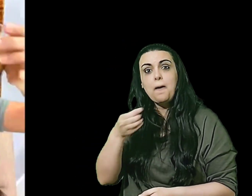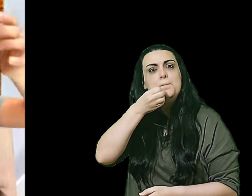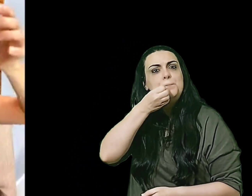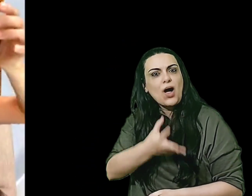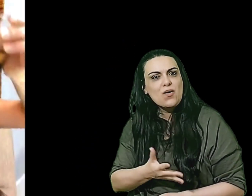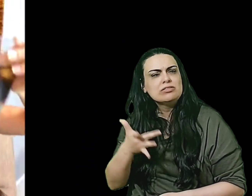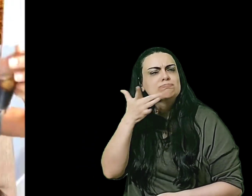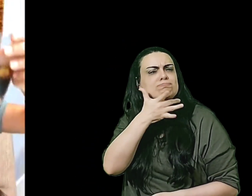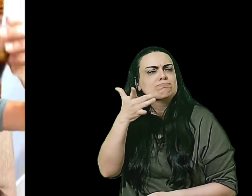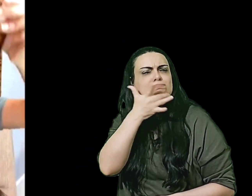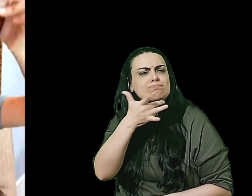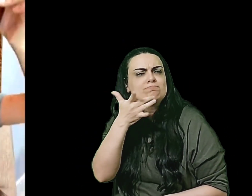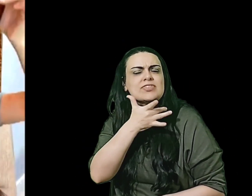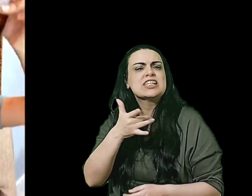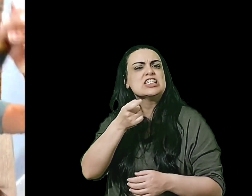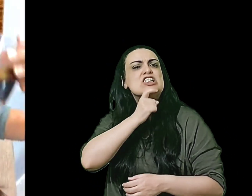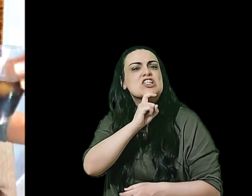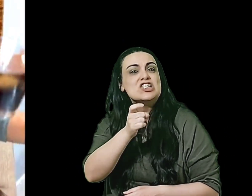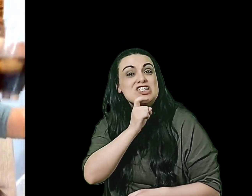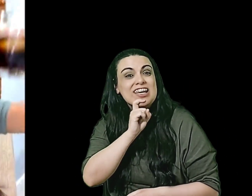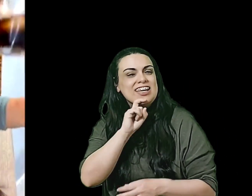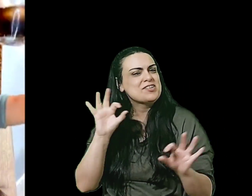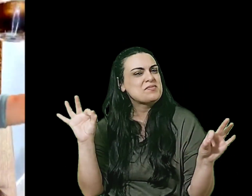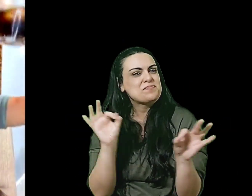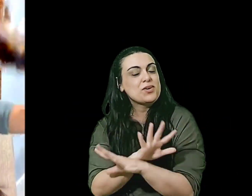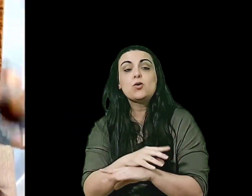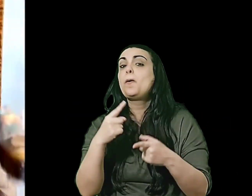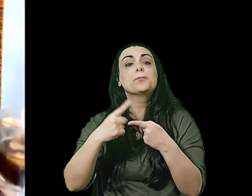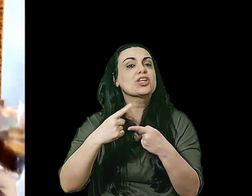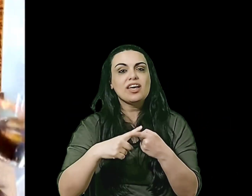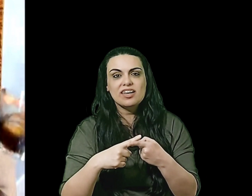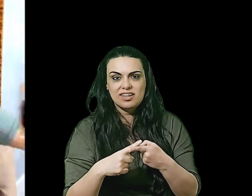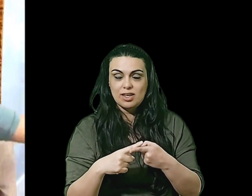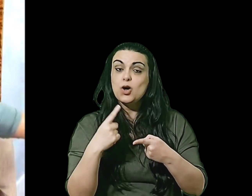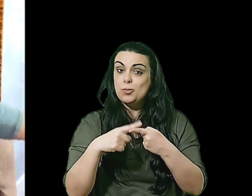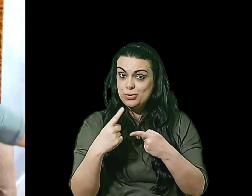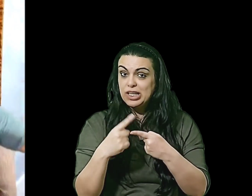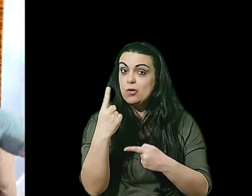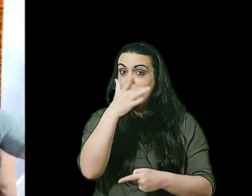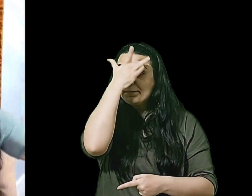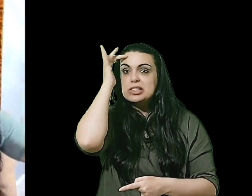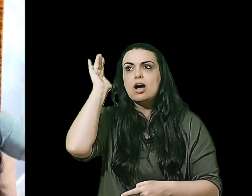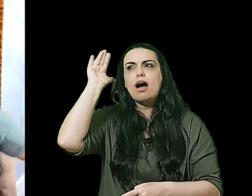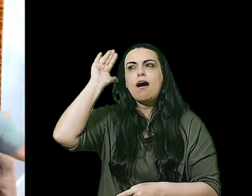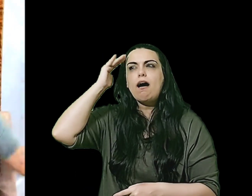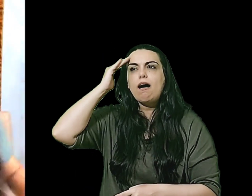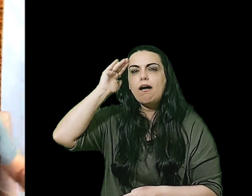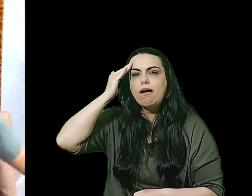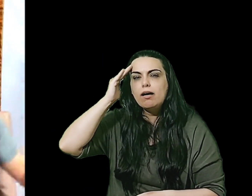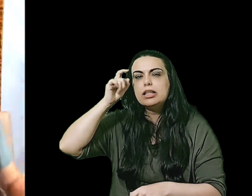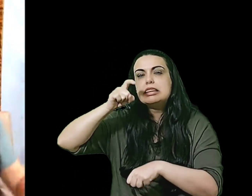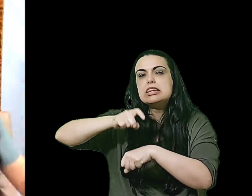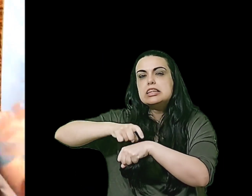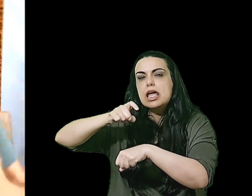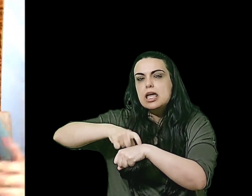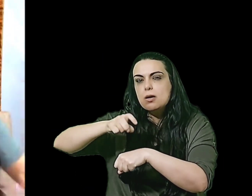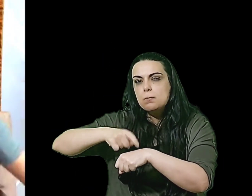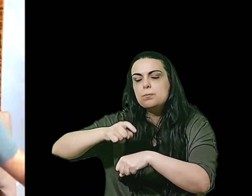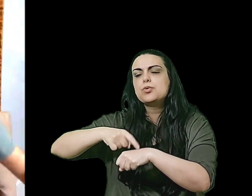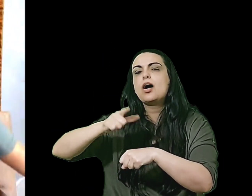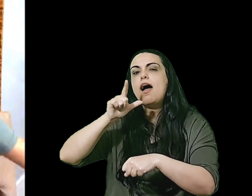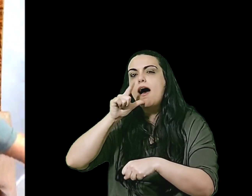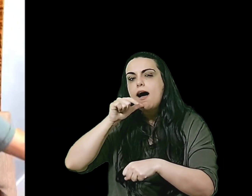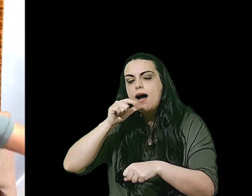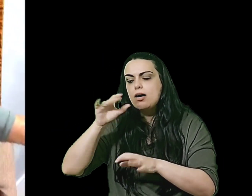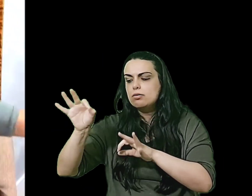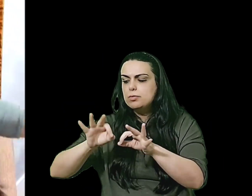Tá aqui, bom, geladinho. Por quê? Porque alguém entendeu o encontro do tempo e